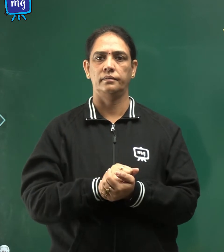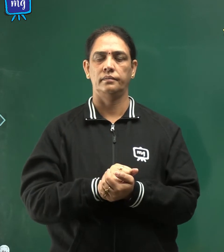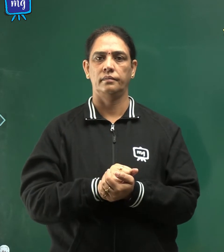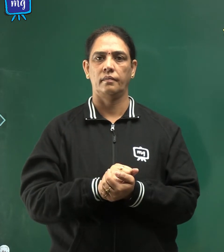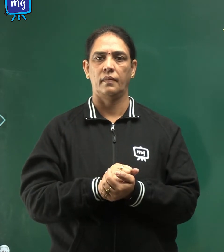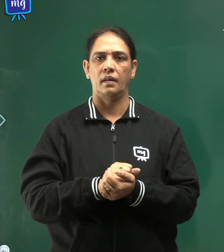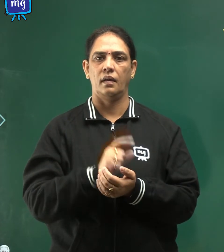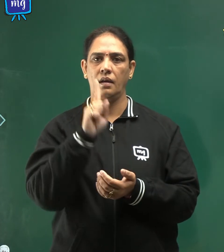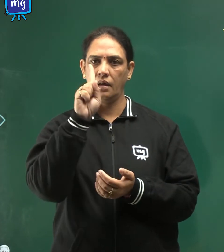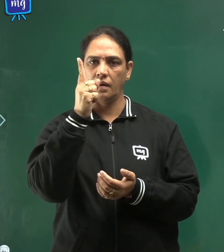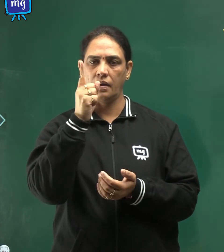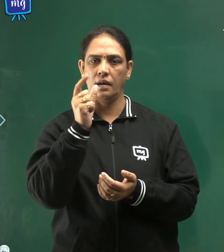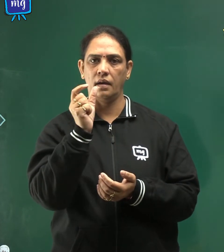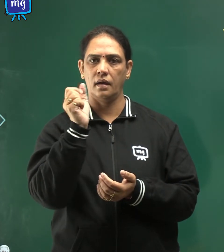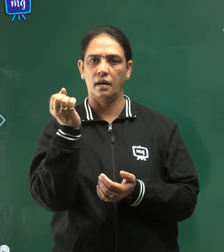इकाई अंक